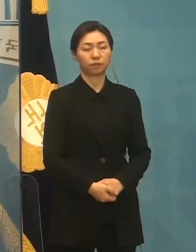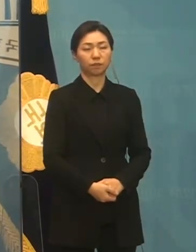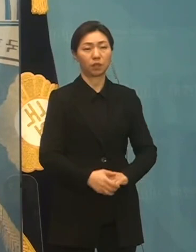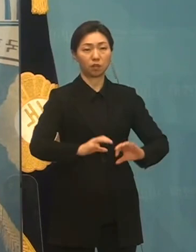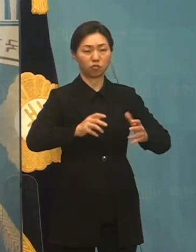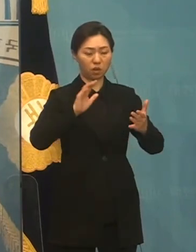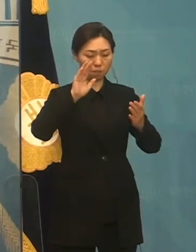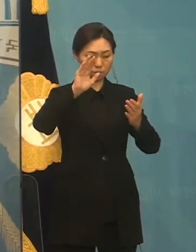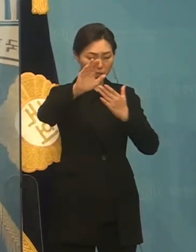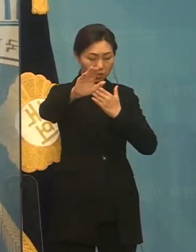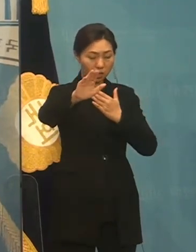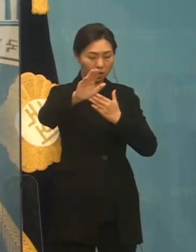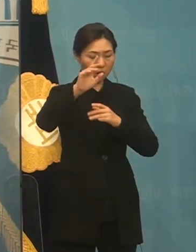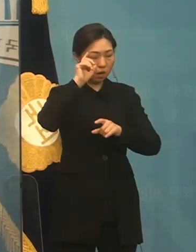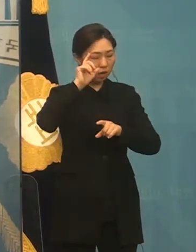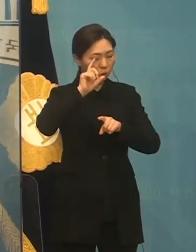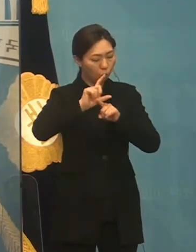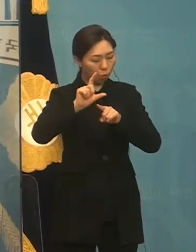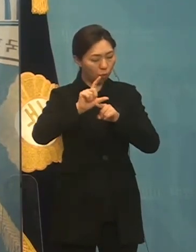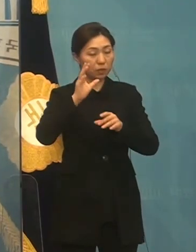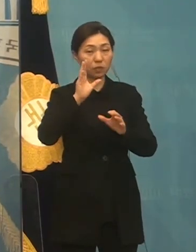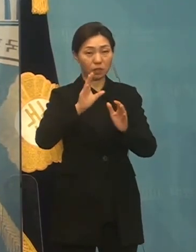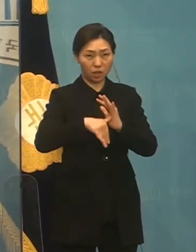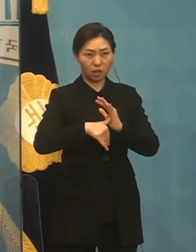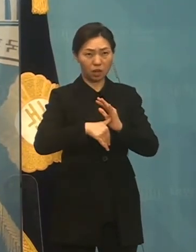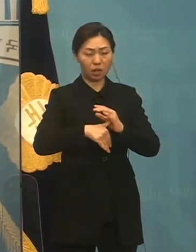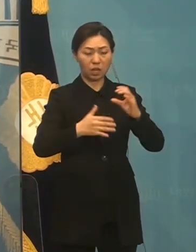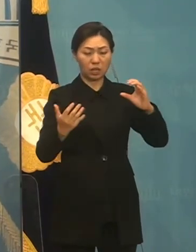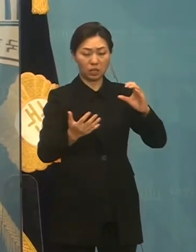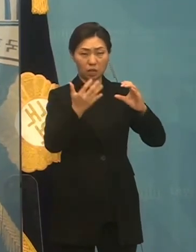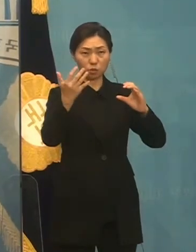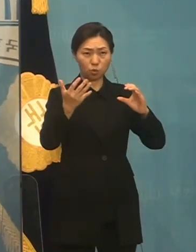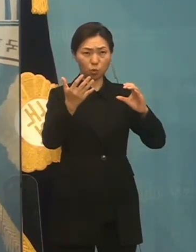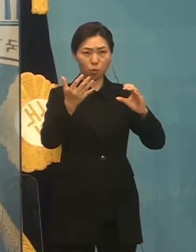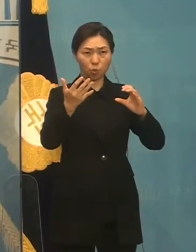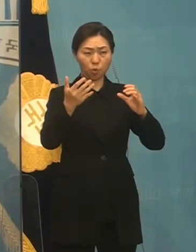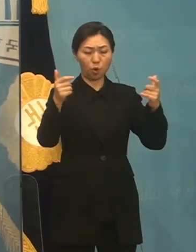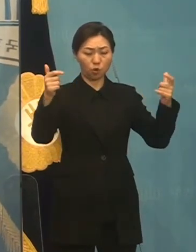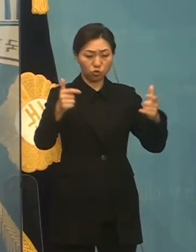국가의 미래를 생각할 때 탄소 중립만큼이나 중요한